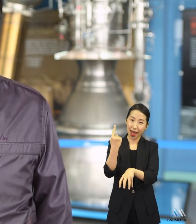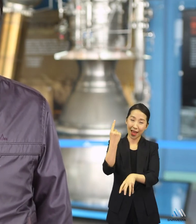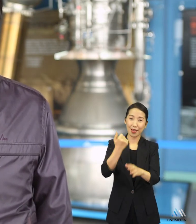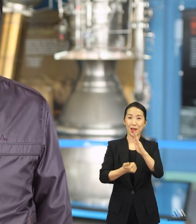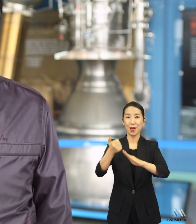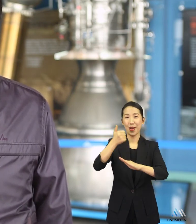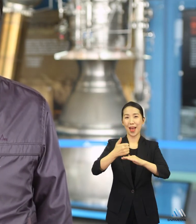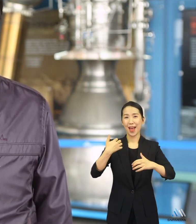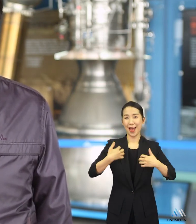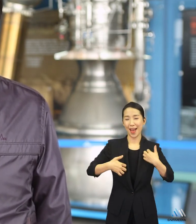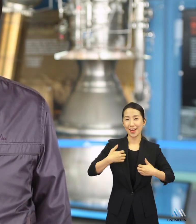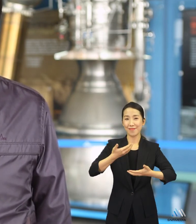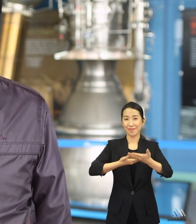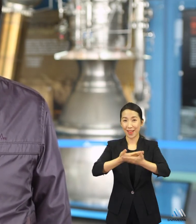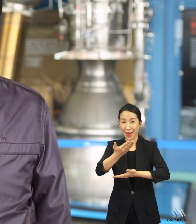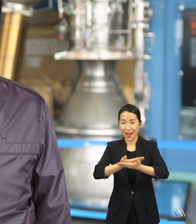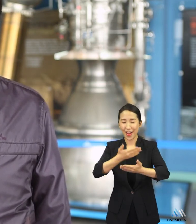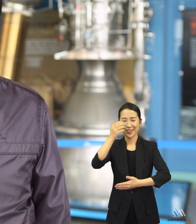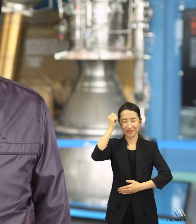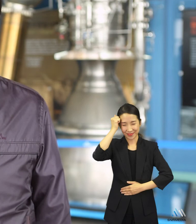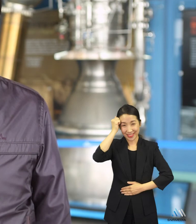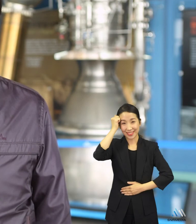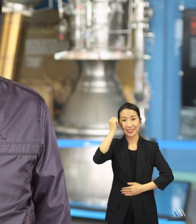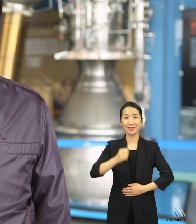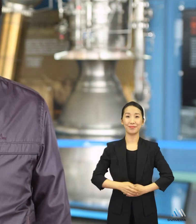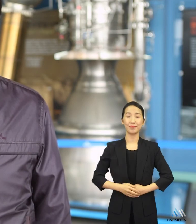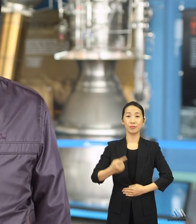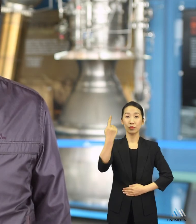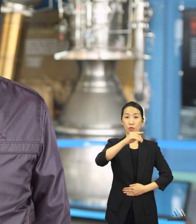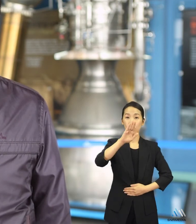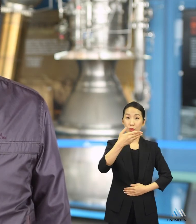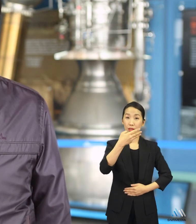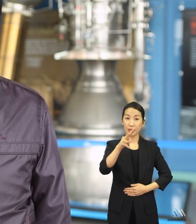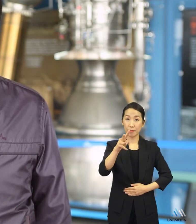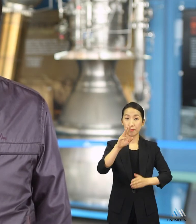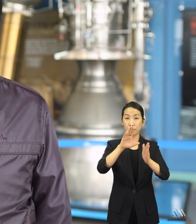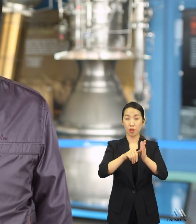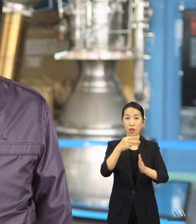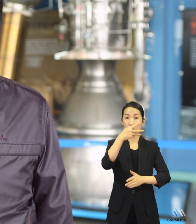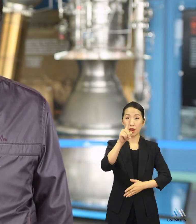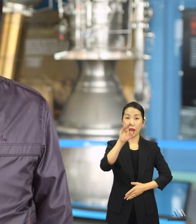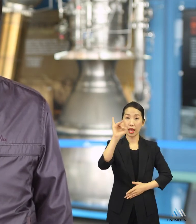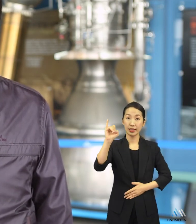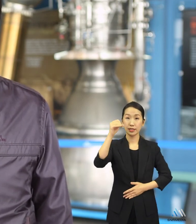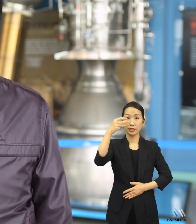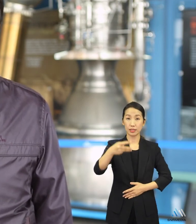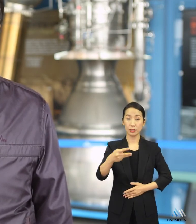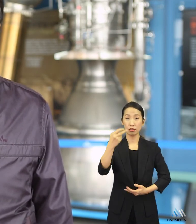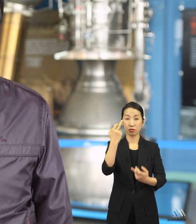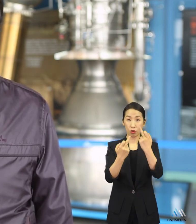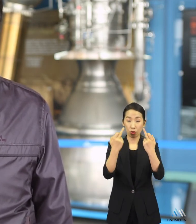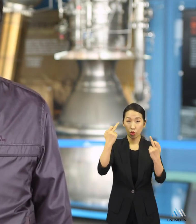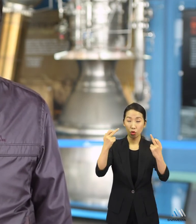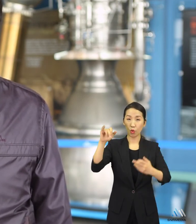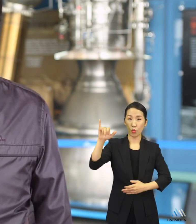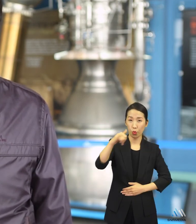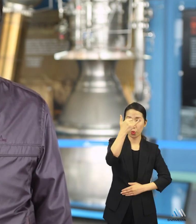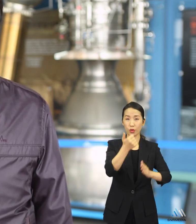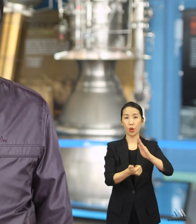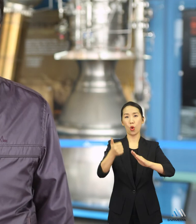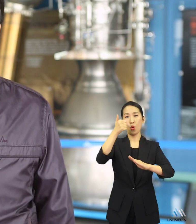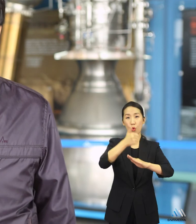발사 성공의 기쁨을 함께 나누던 모습이 기억에 선합니다. 1903년 라이트 형제는 최초로 동력 비행에 성공을